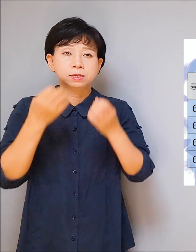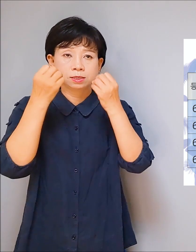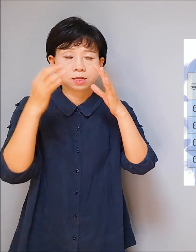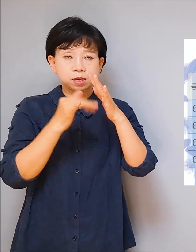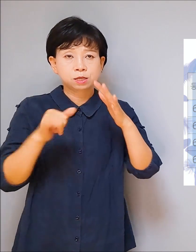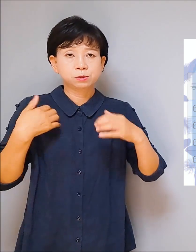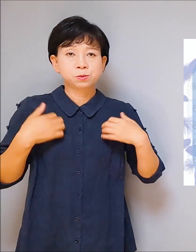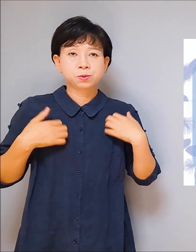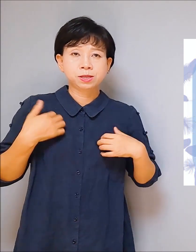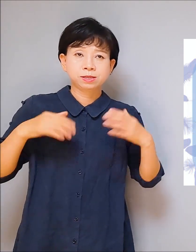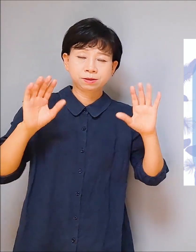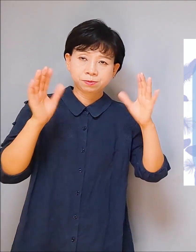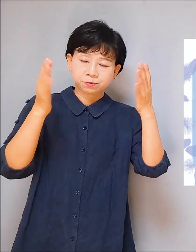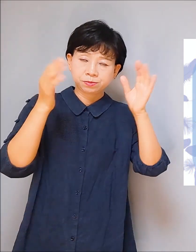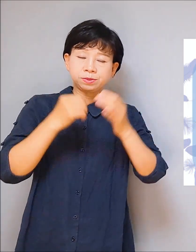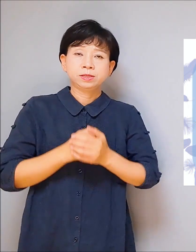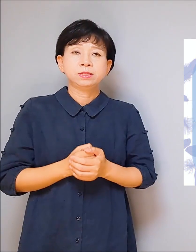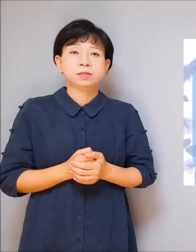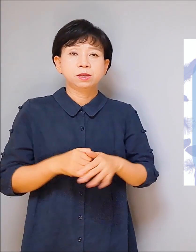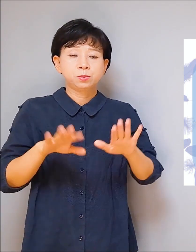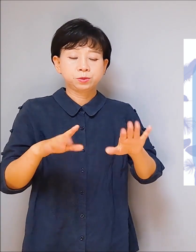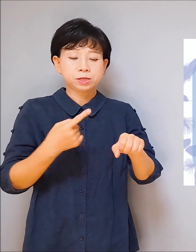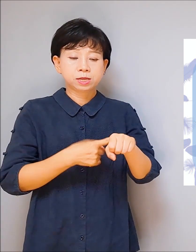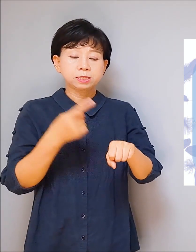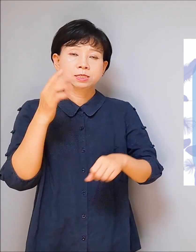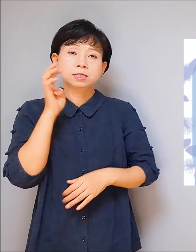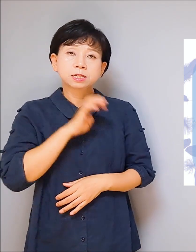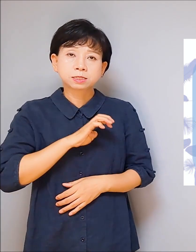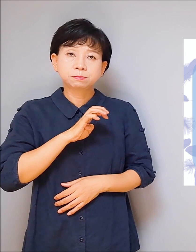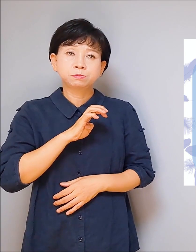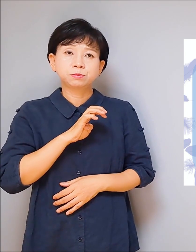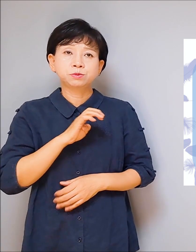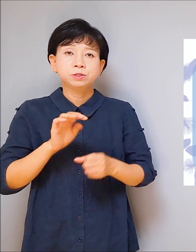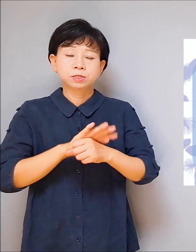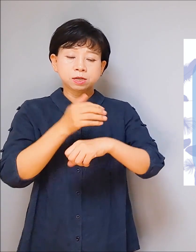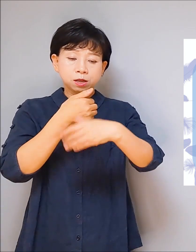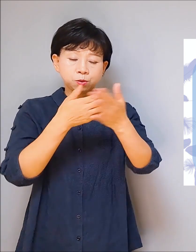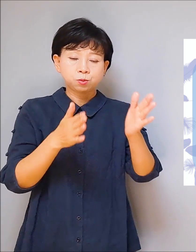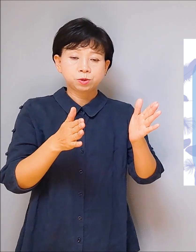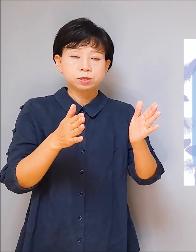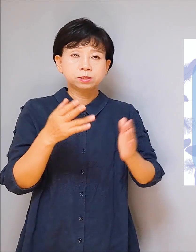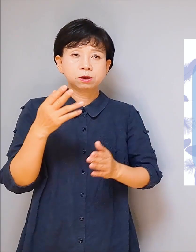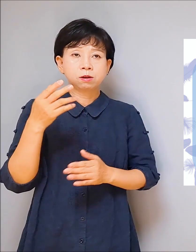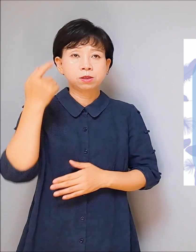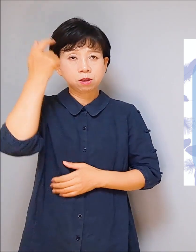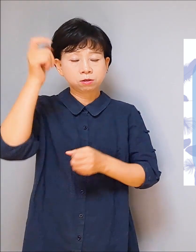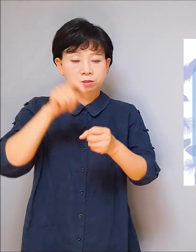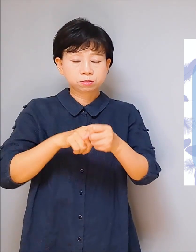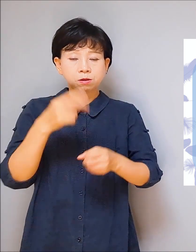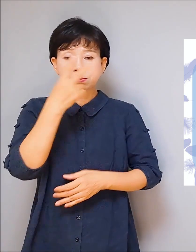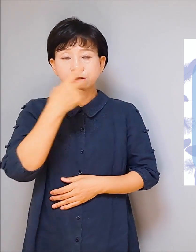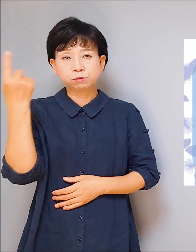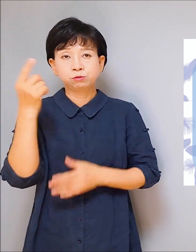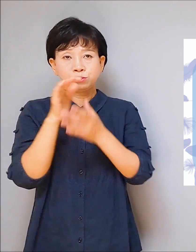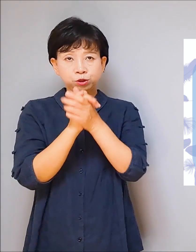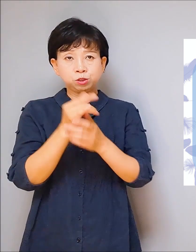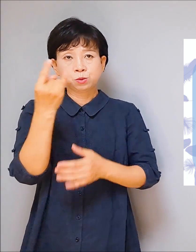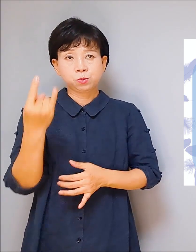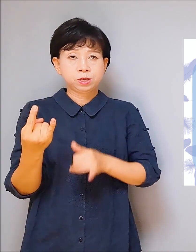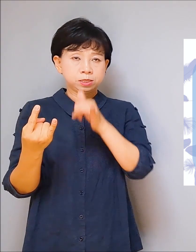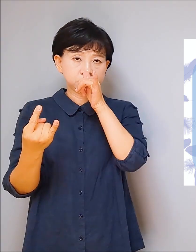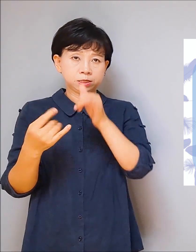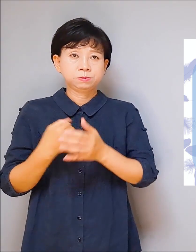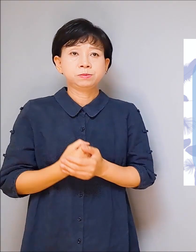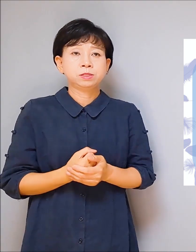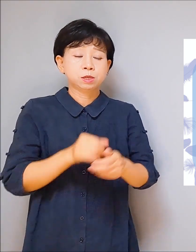가족을 환영합니다. 오늘 1시 40분 사랑홀에서 영적 파수꾼 기도회가 있습니다. 구제는 개인이